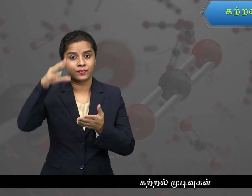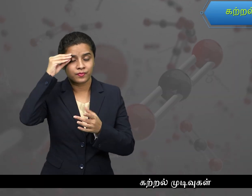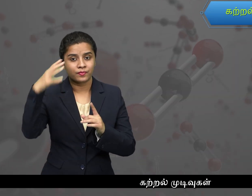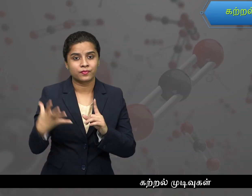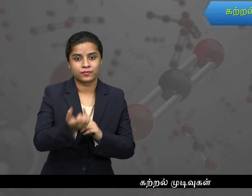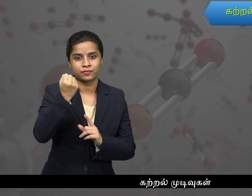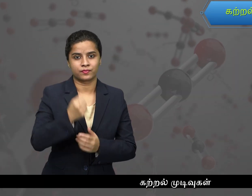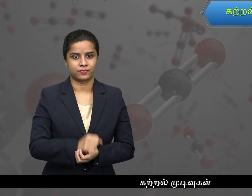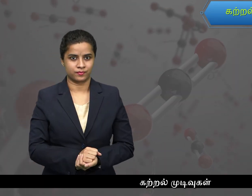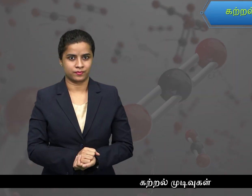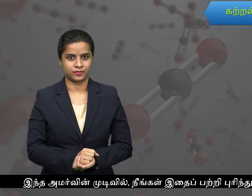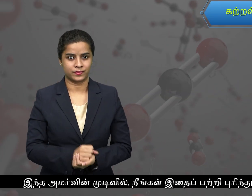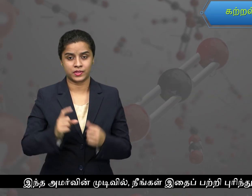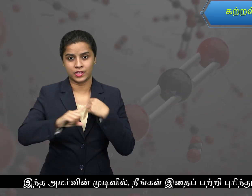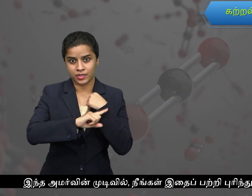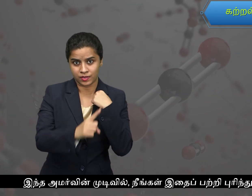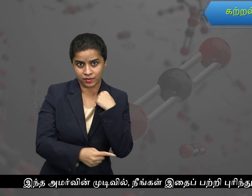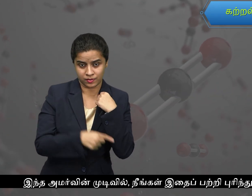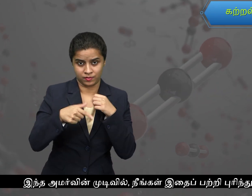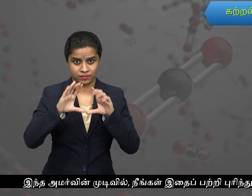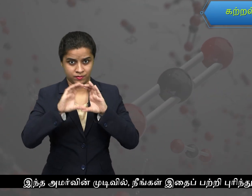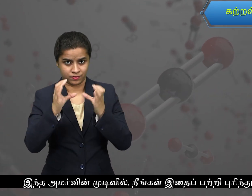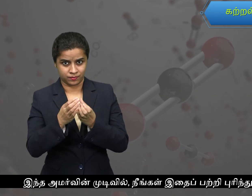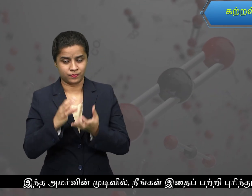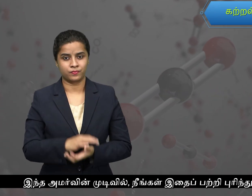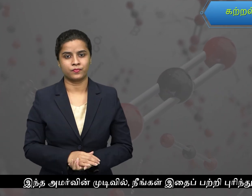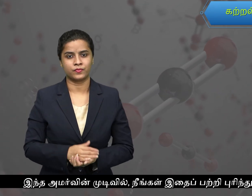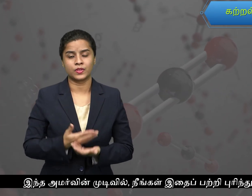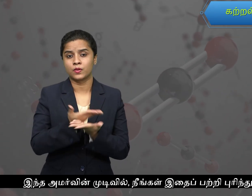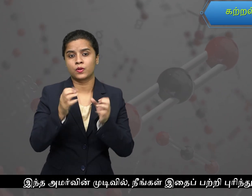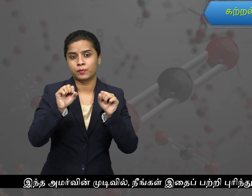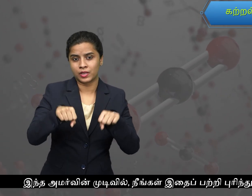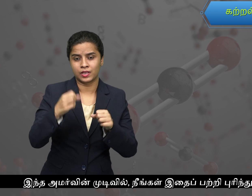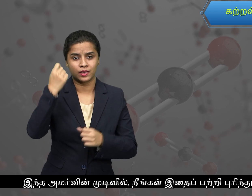கற்றுக்கொள்வீர்கள். இந்த அமர்வின் முடிவில் நீங்கள் இதை பற்றி புரிந்து கொள்ள முடியும்.